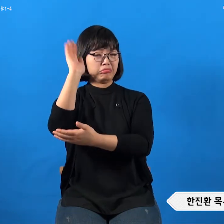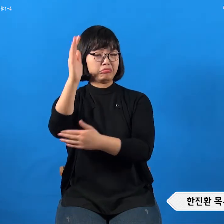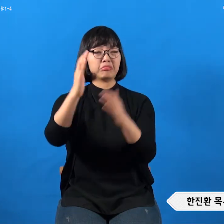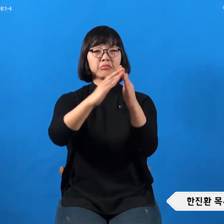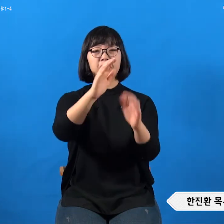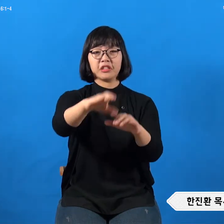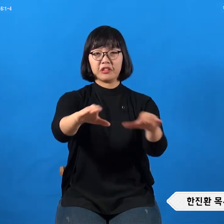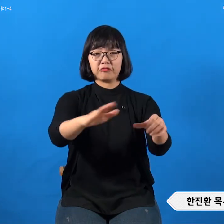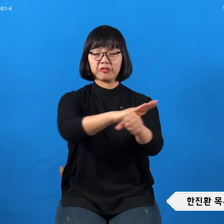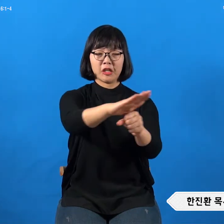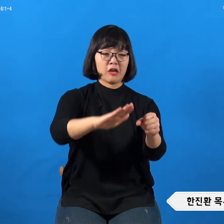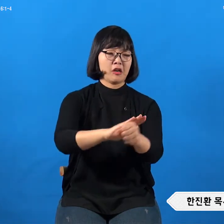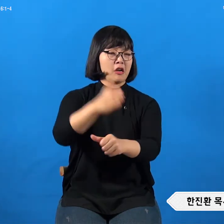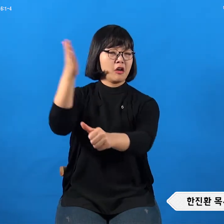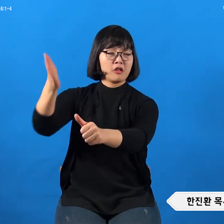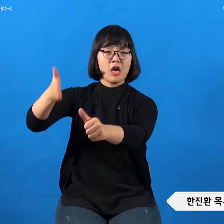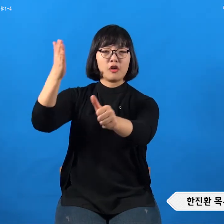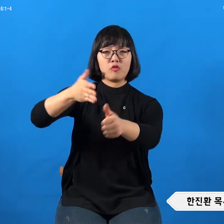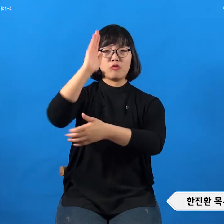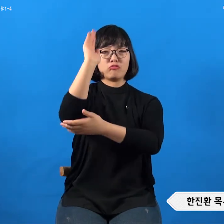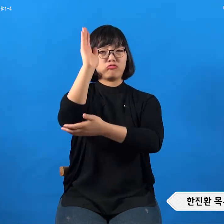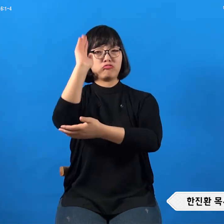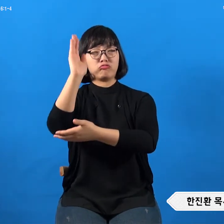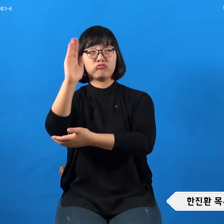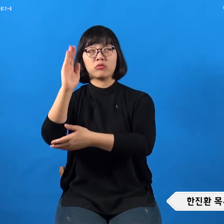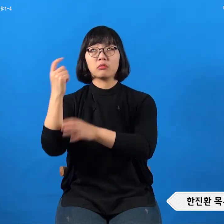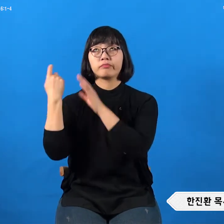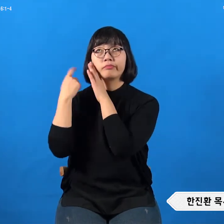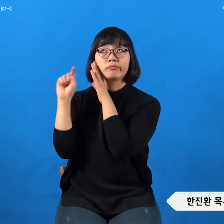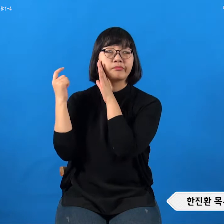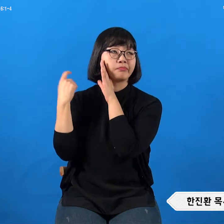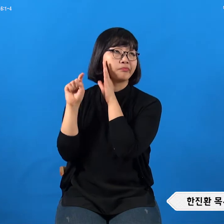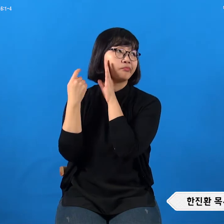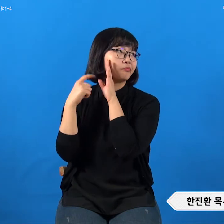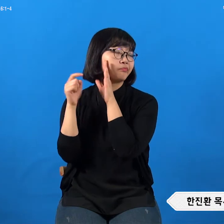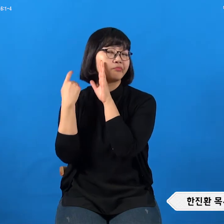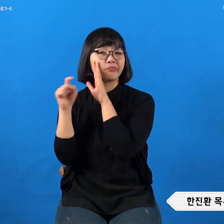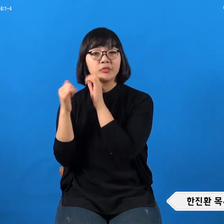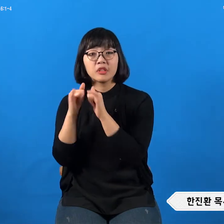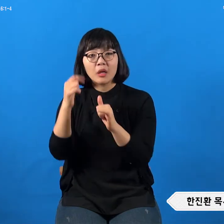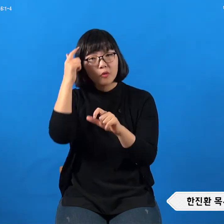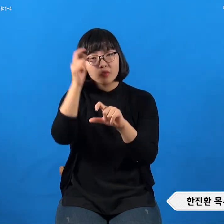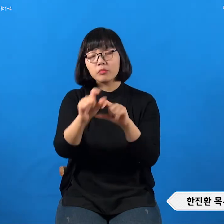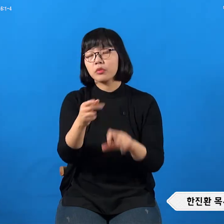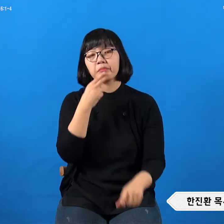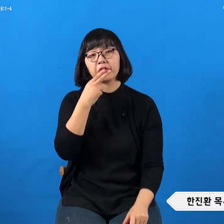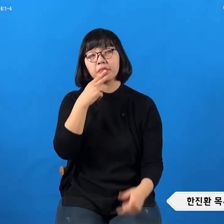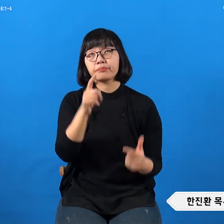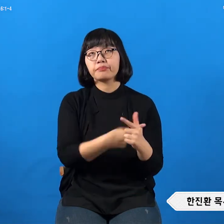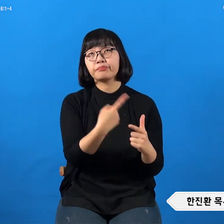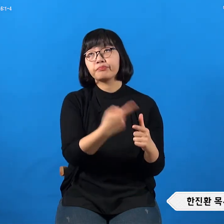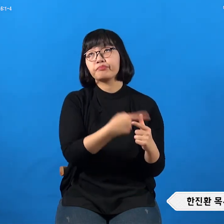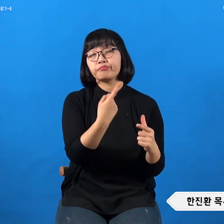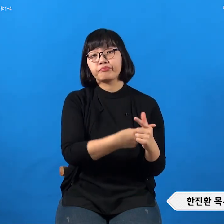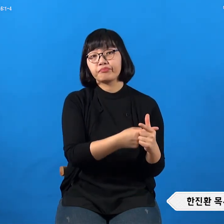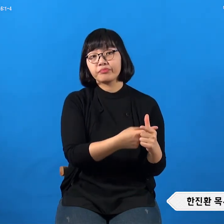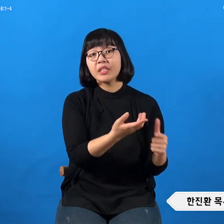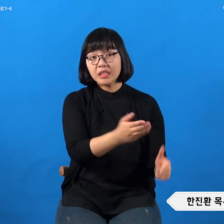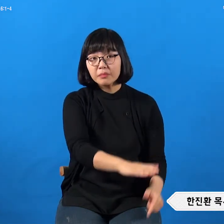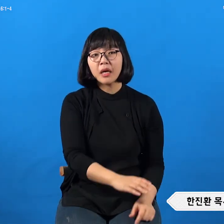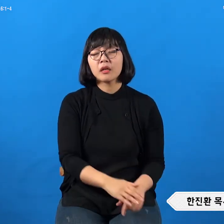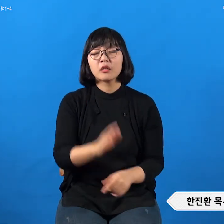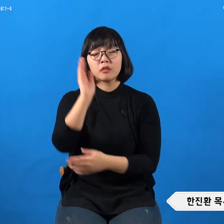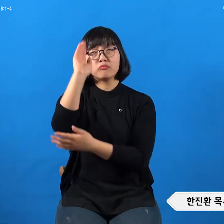듣는 그런 사람들은 그런저런 고민이 하나도 없지요. 말씀을 진지하게 듣고 그대로 살아보려고